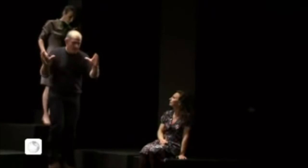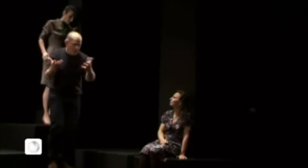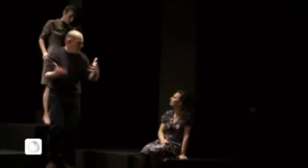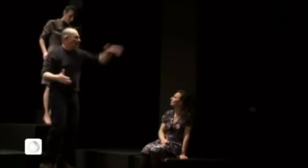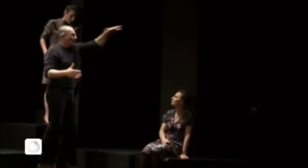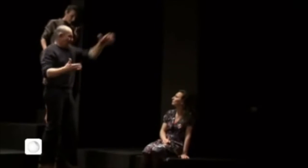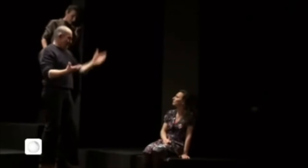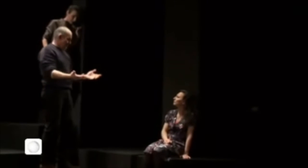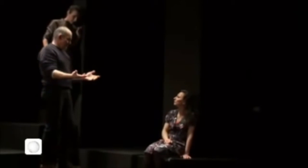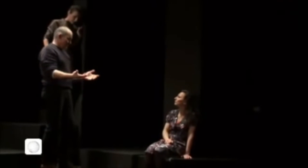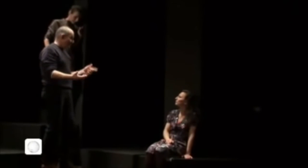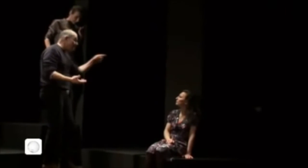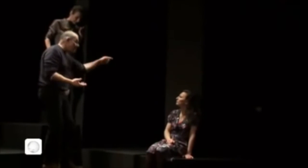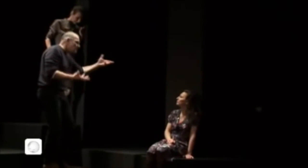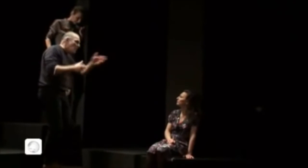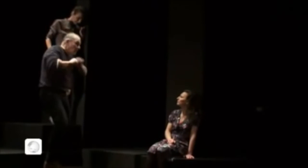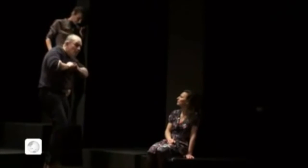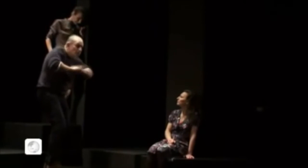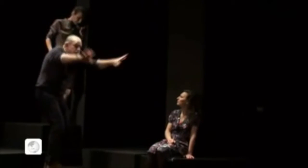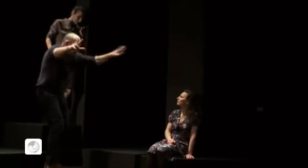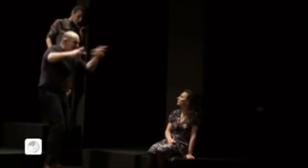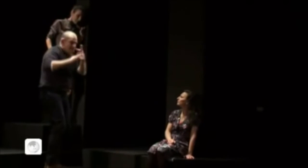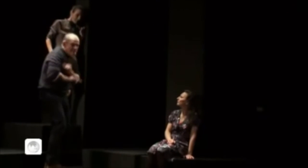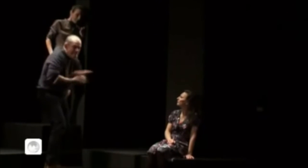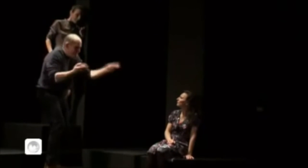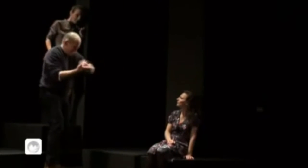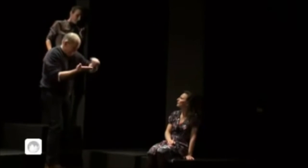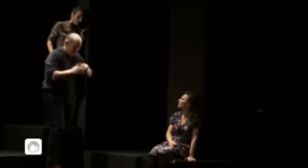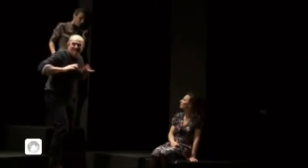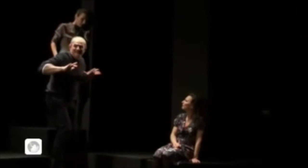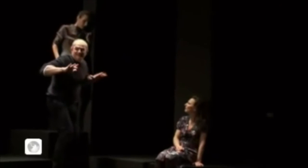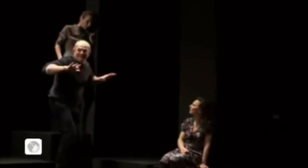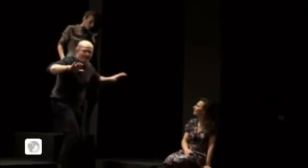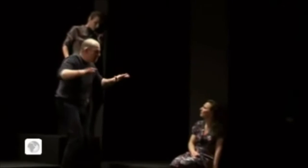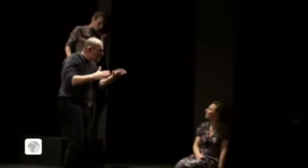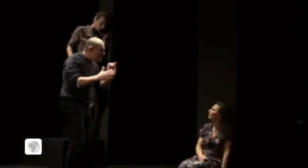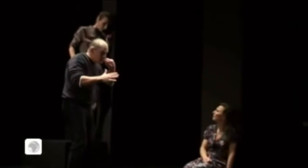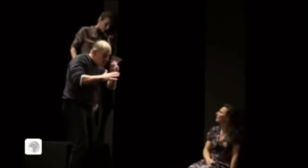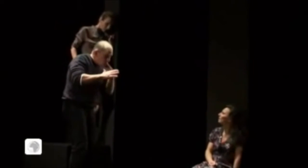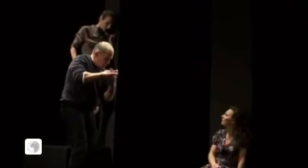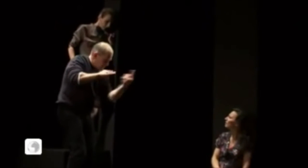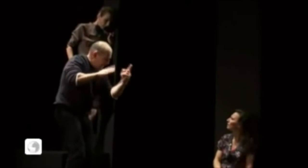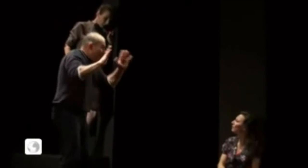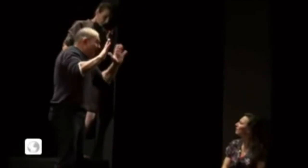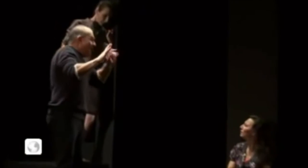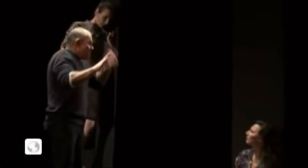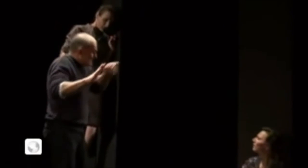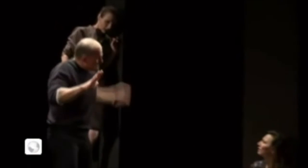Effectivement, il parle de votre père qui croyait l'intelligence et la parole liées, comme beaucoup d'oralistes convaincus, et voulait forcer les sourds à parler sous prétexte